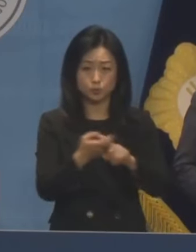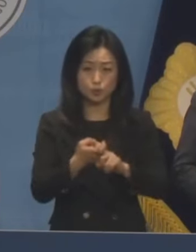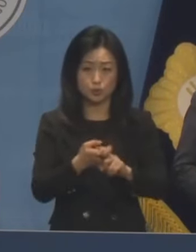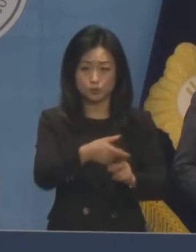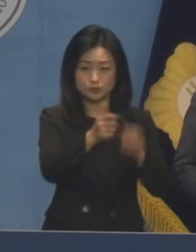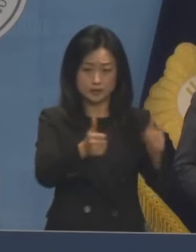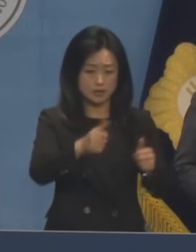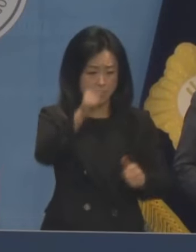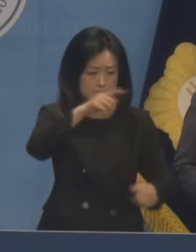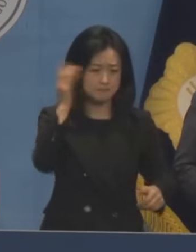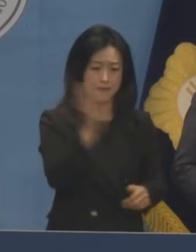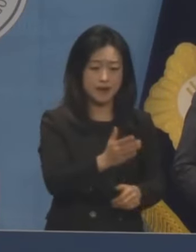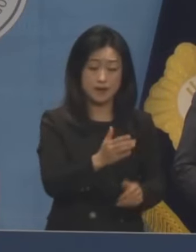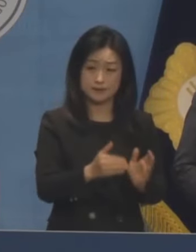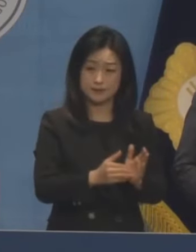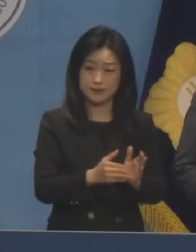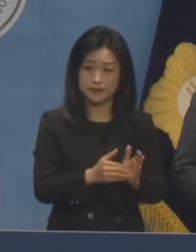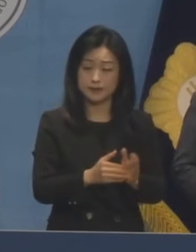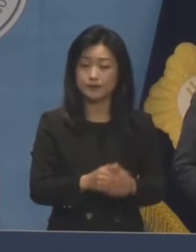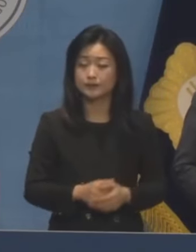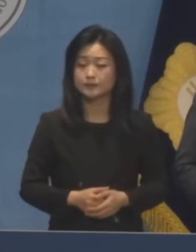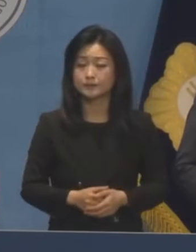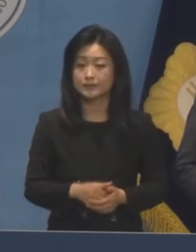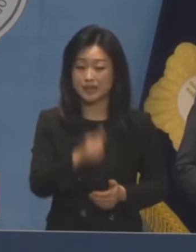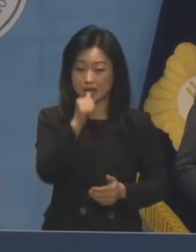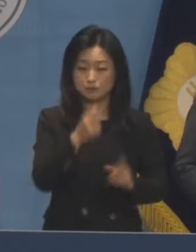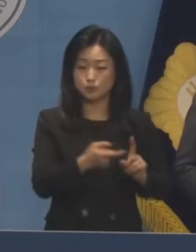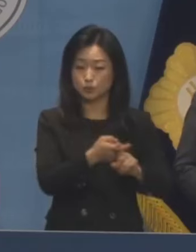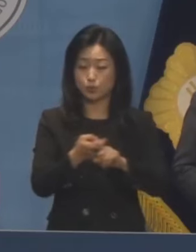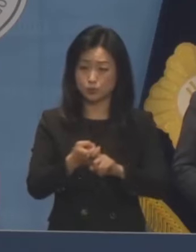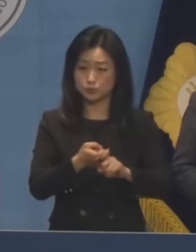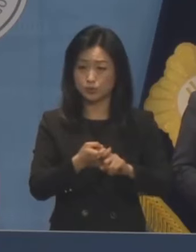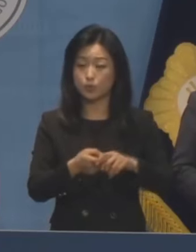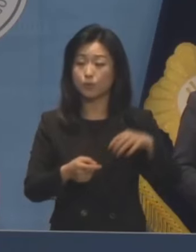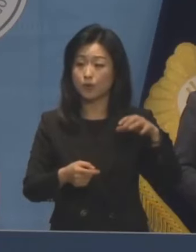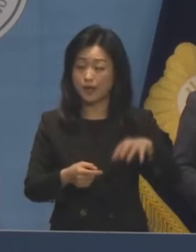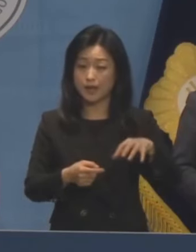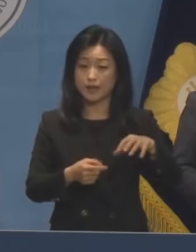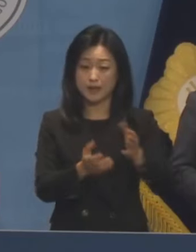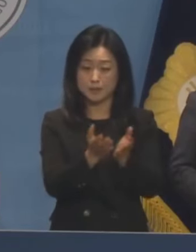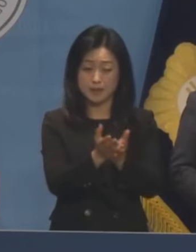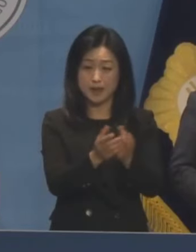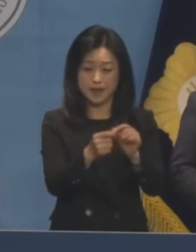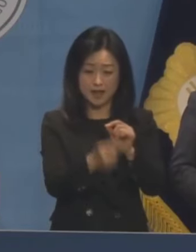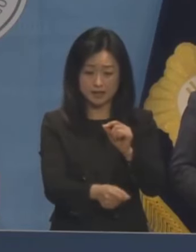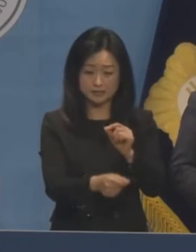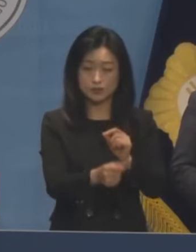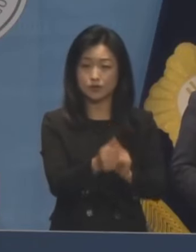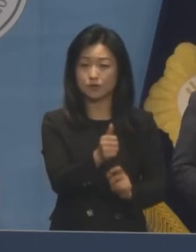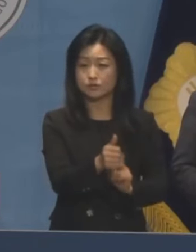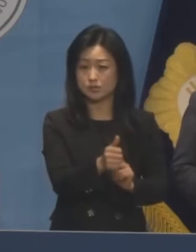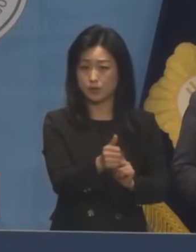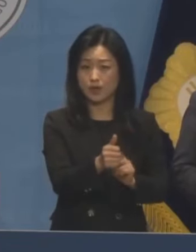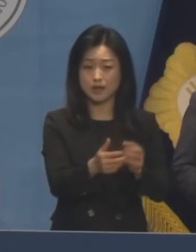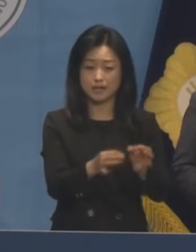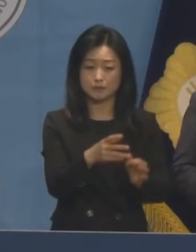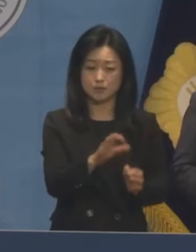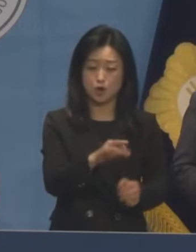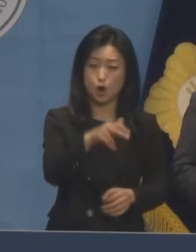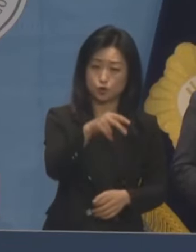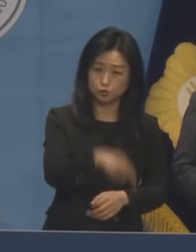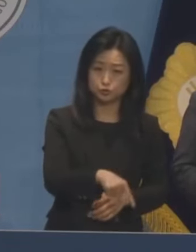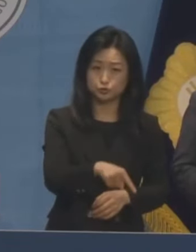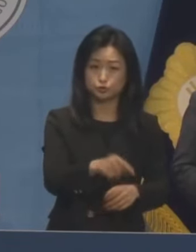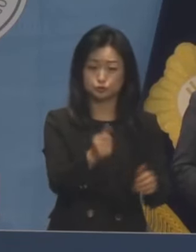맡고 있었습니다 금속노조 고성 조선하 김수 지회장 강인석